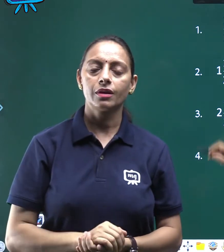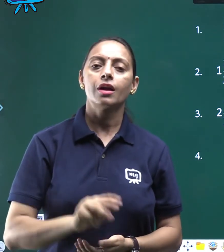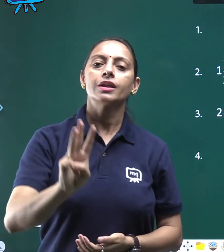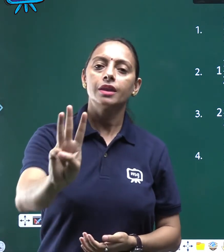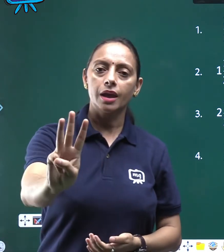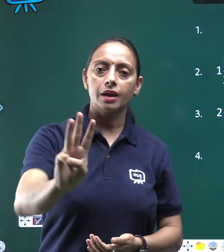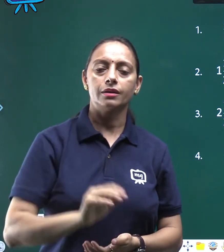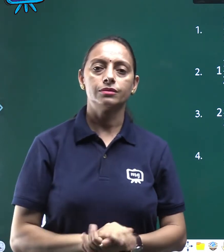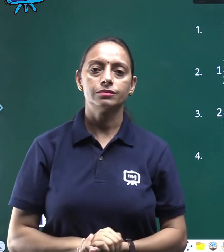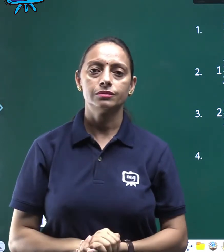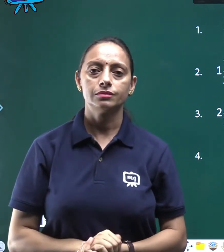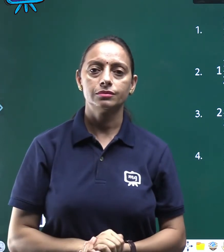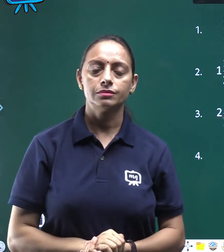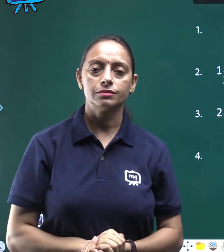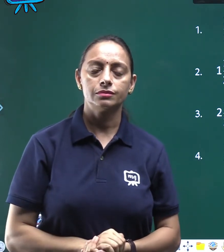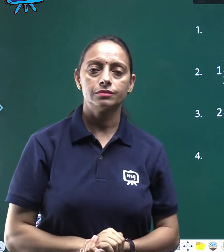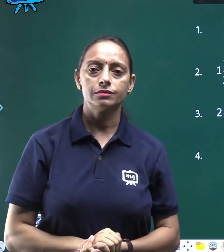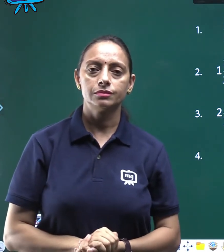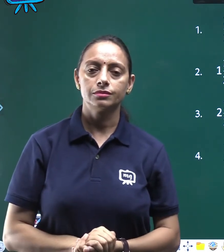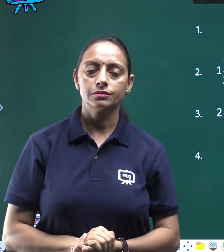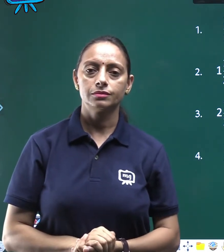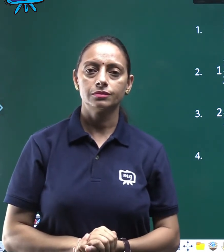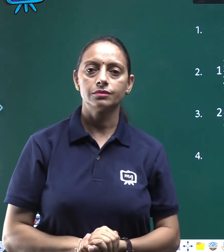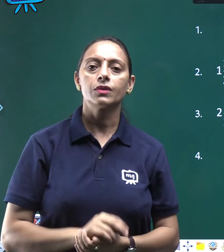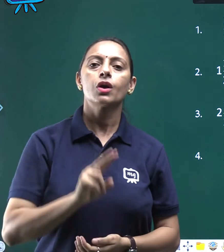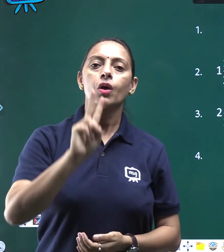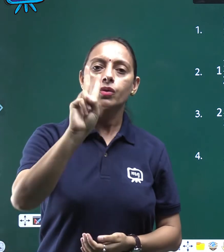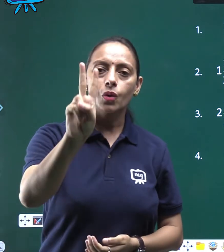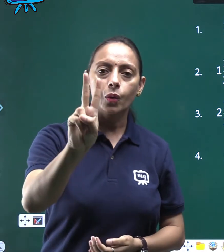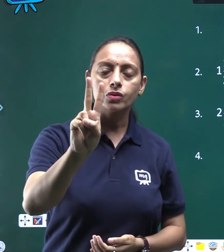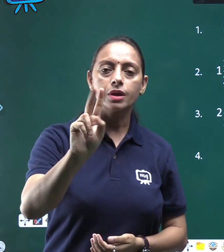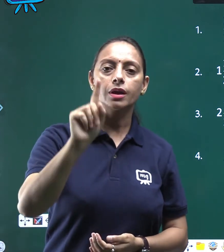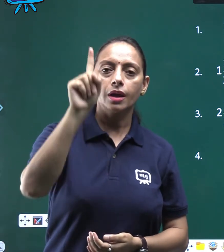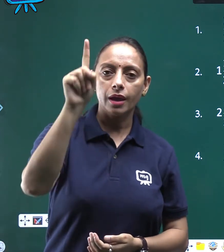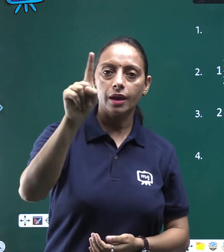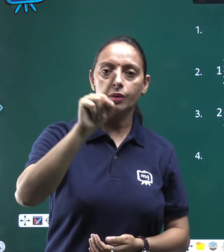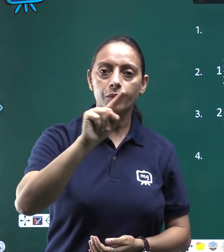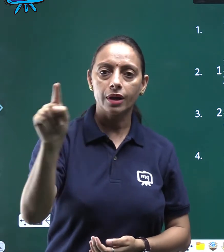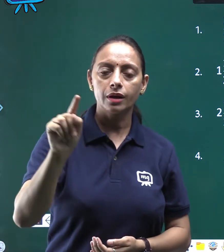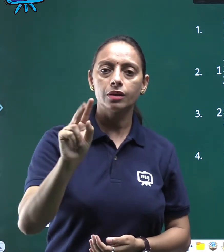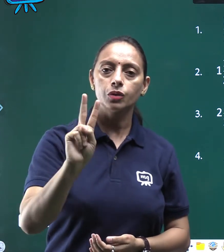नंबर तीन, दो सही एक बटा दो,